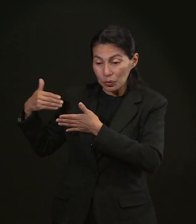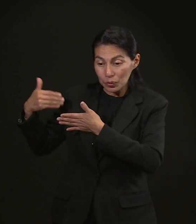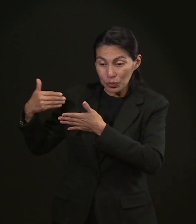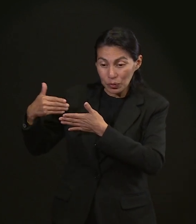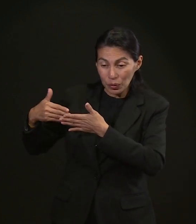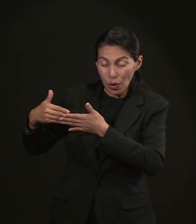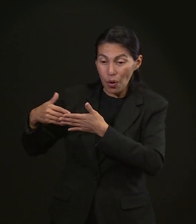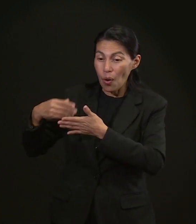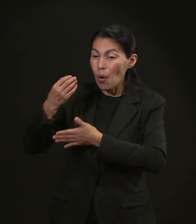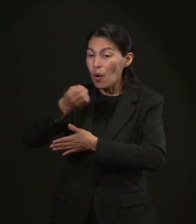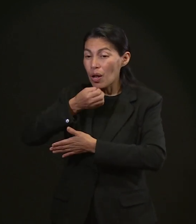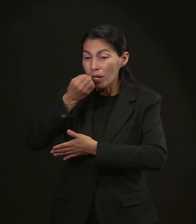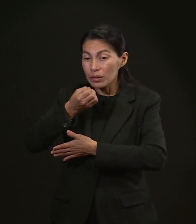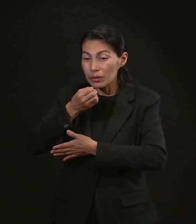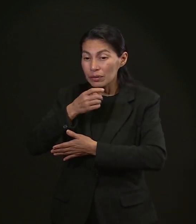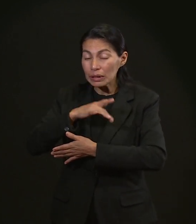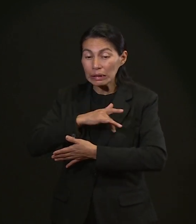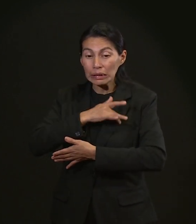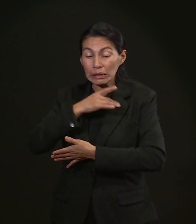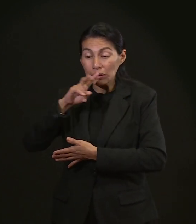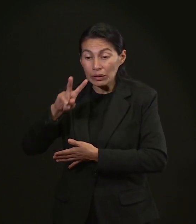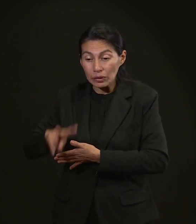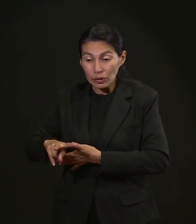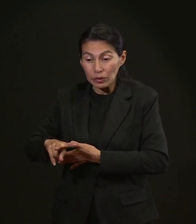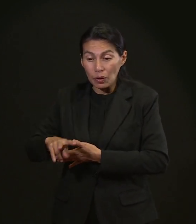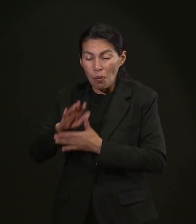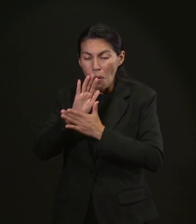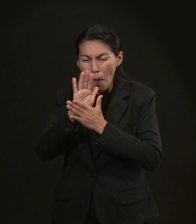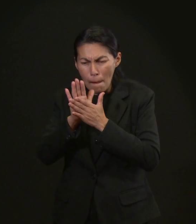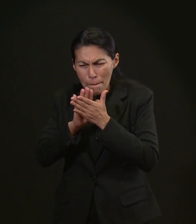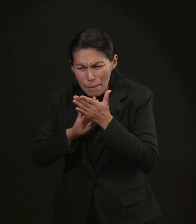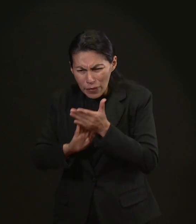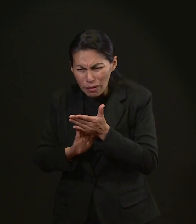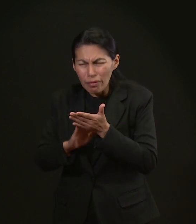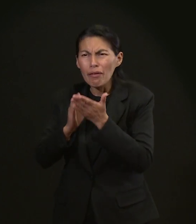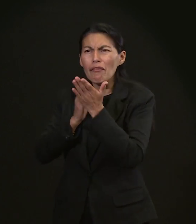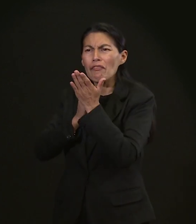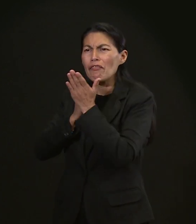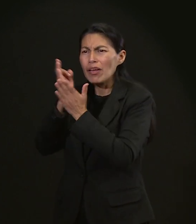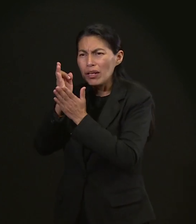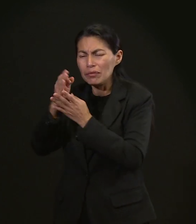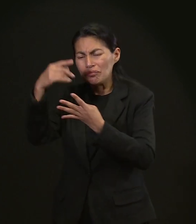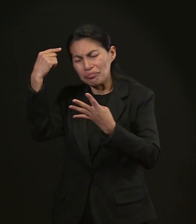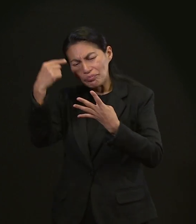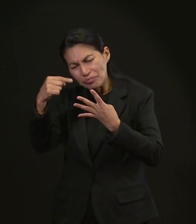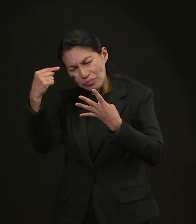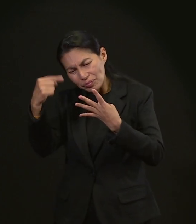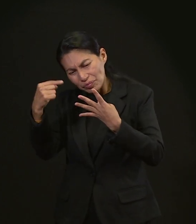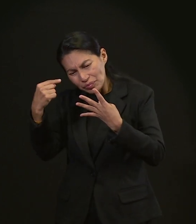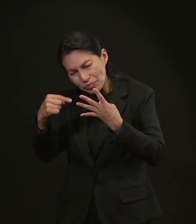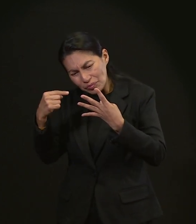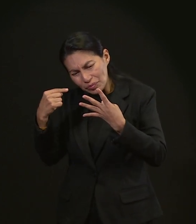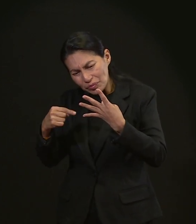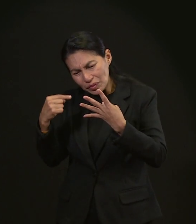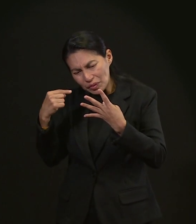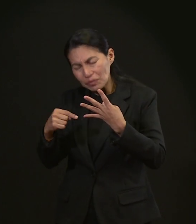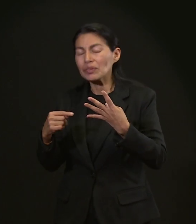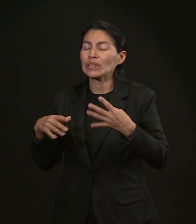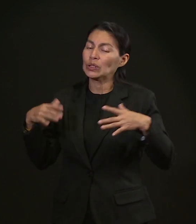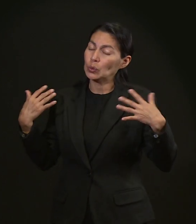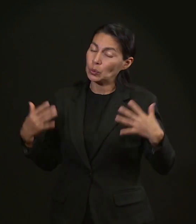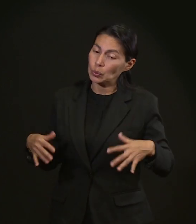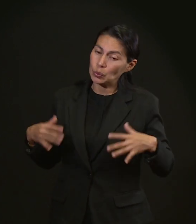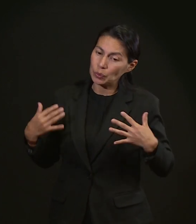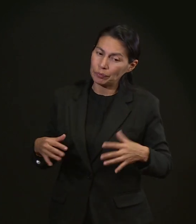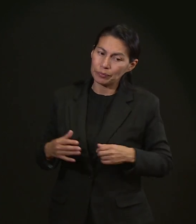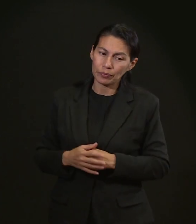oración sincera humilde por guión esta opción está abierta quiero esto al afrah esto cada